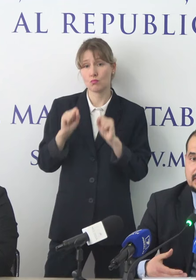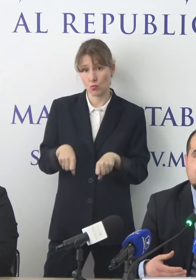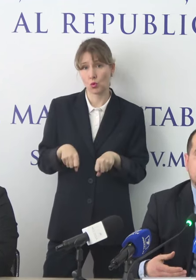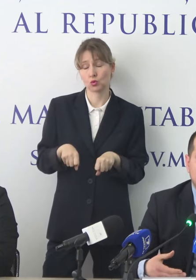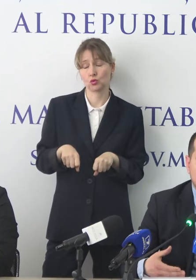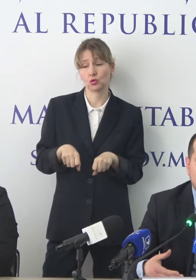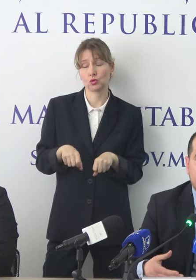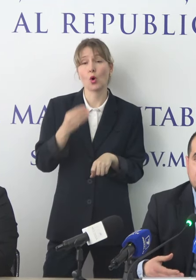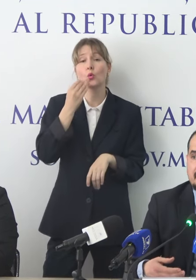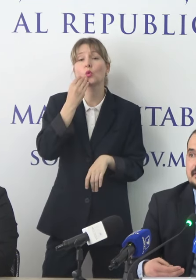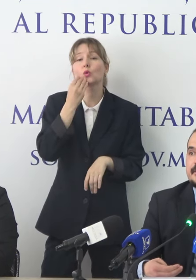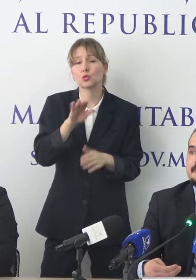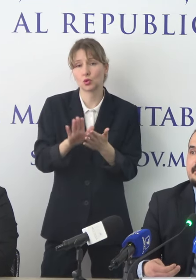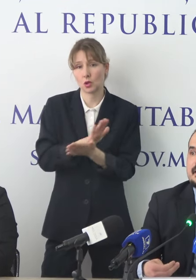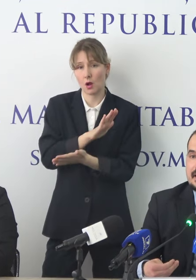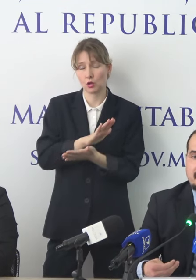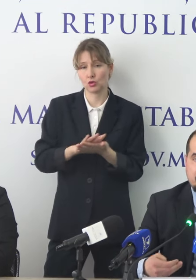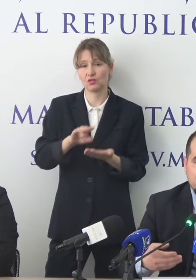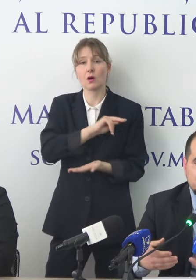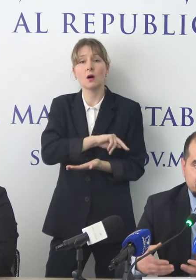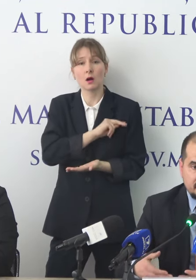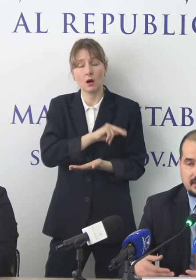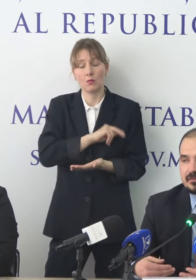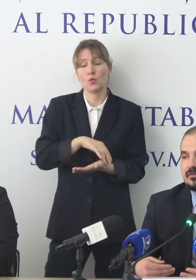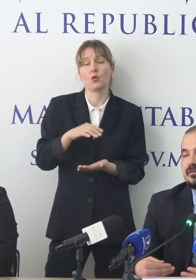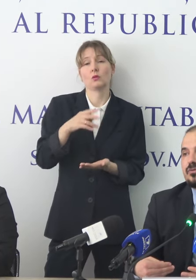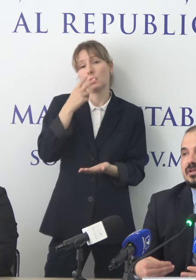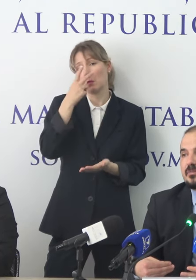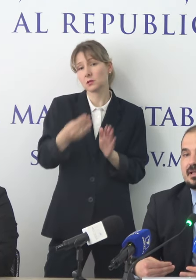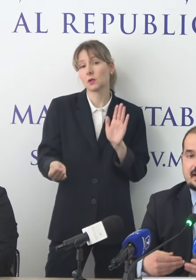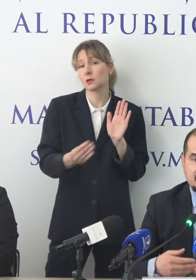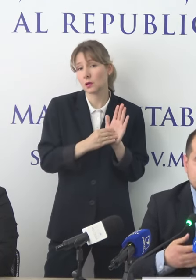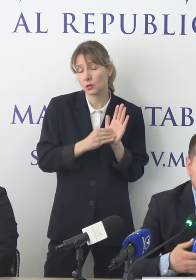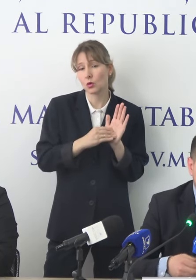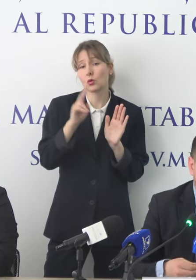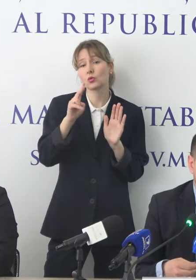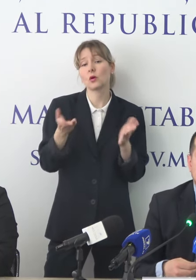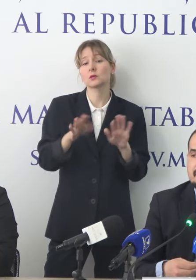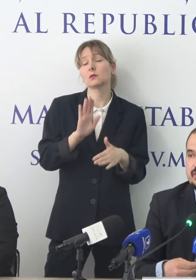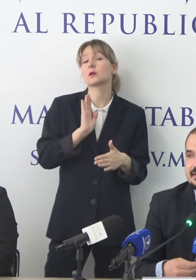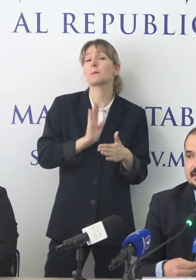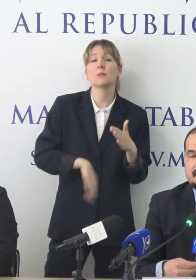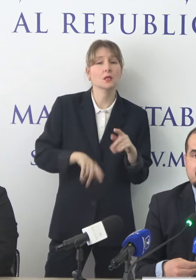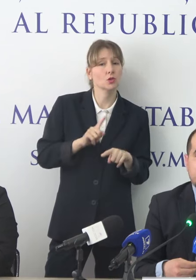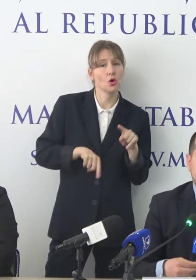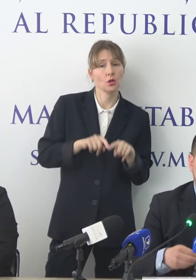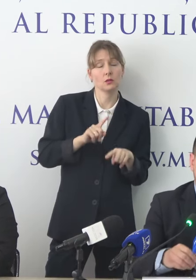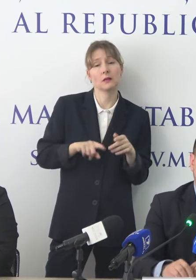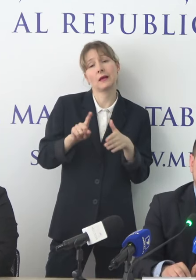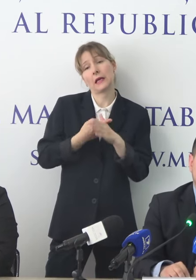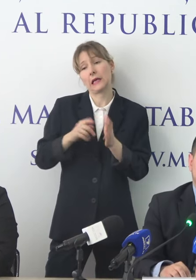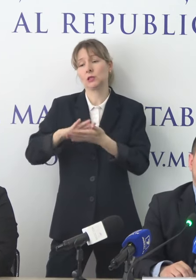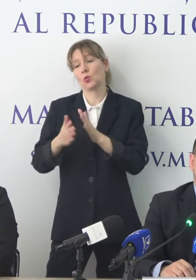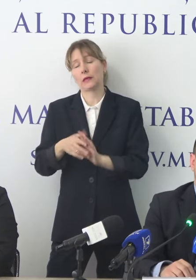la numărul de copii care se află fără ocrotire părintească sau sunt în situații de risc. Bună